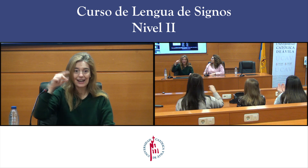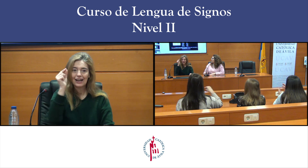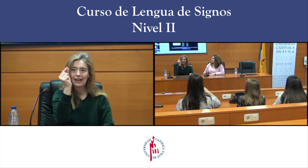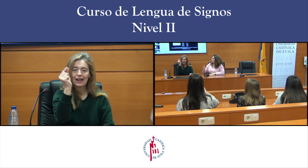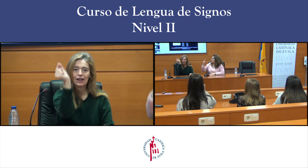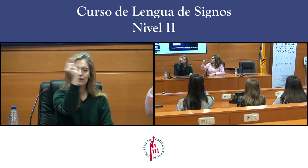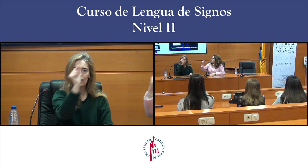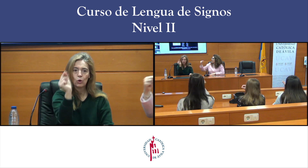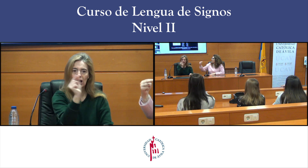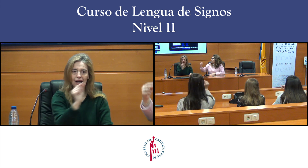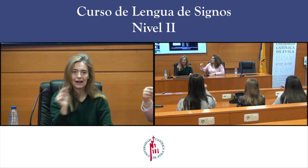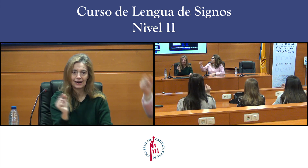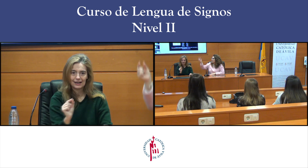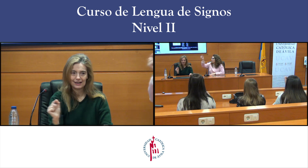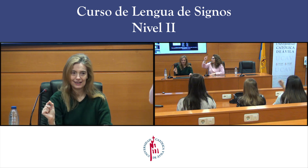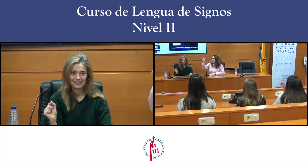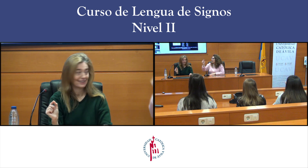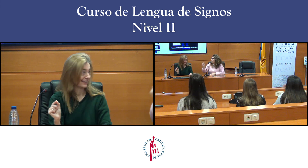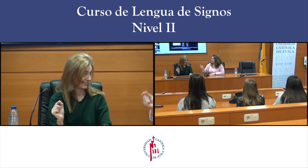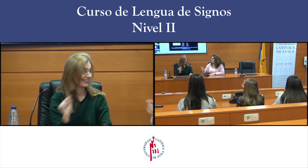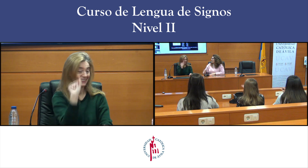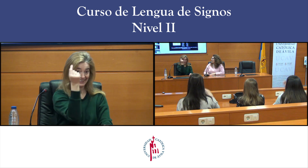pintar era así y dibujar así